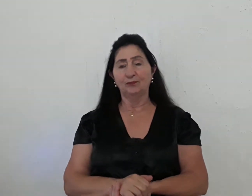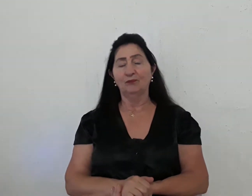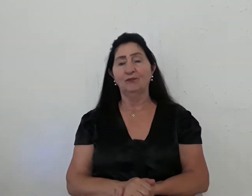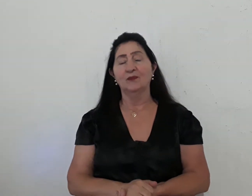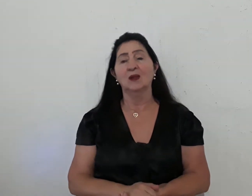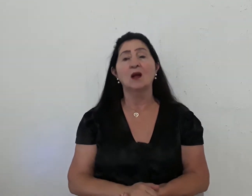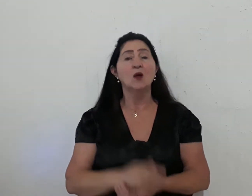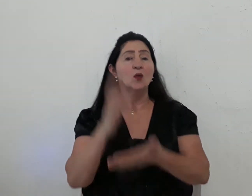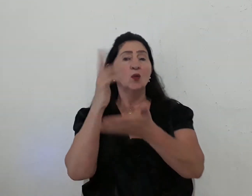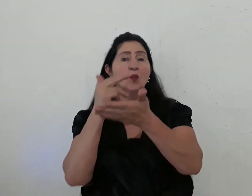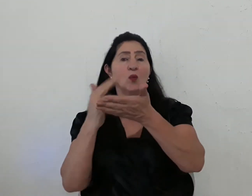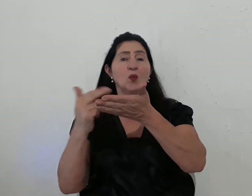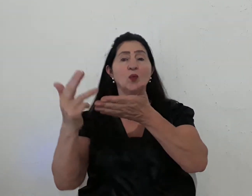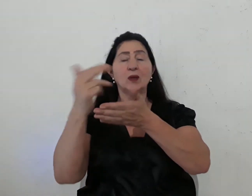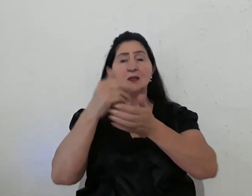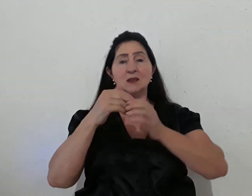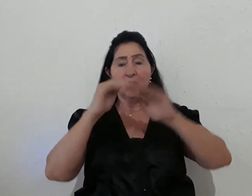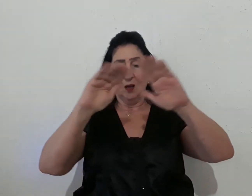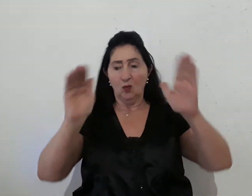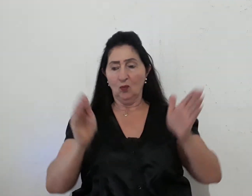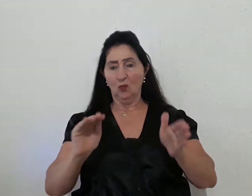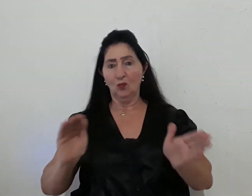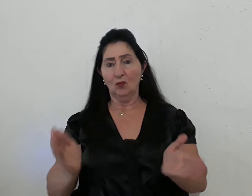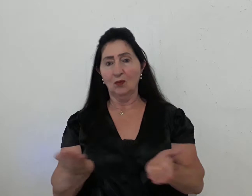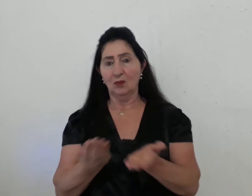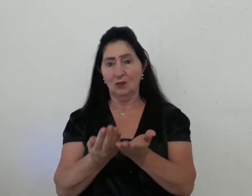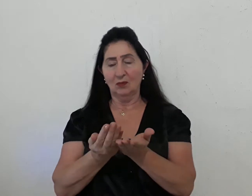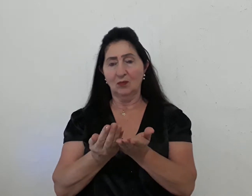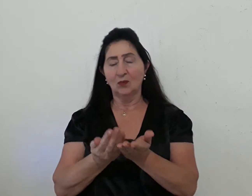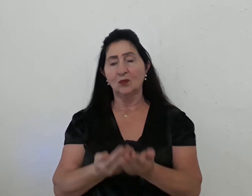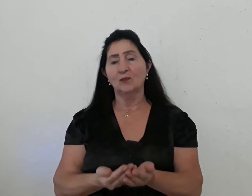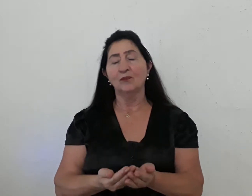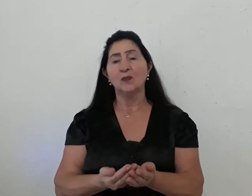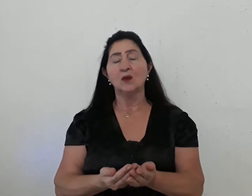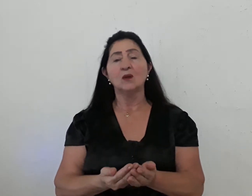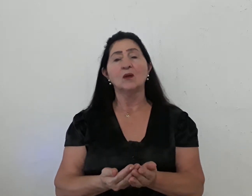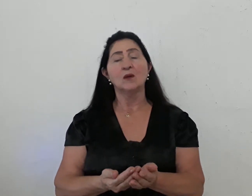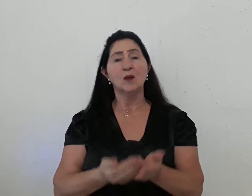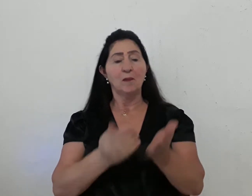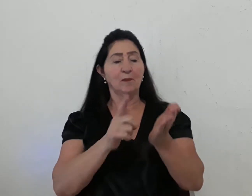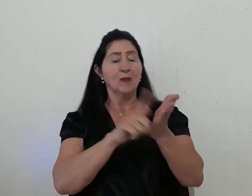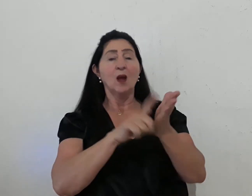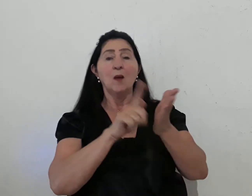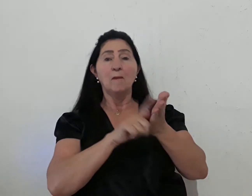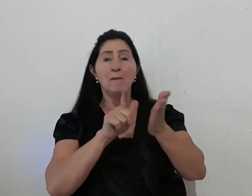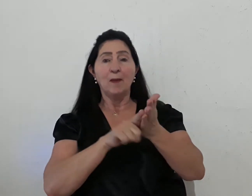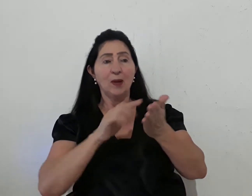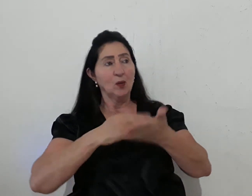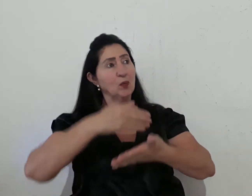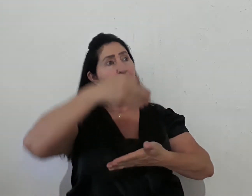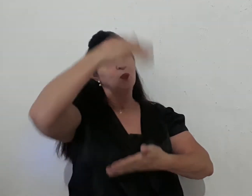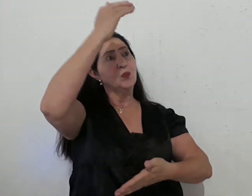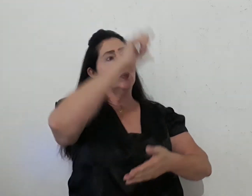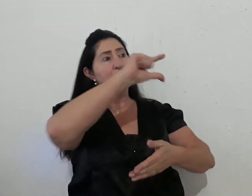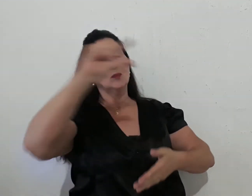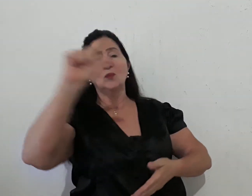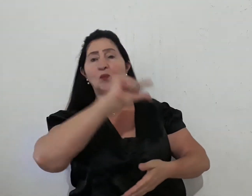e o desenho de um vaso, o desenho de papel de parede, a altura e a largura de